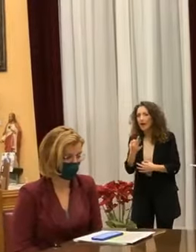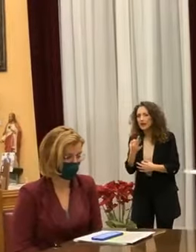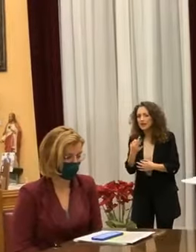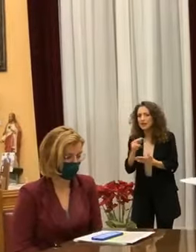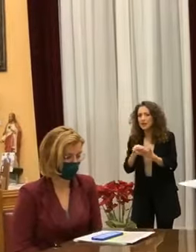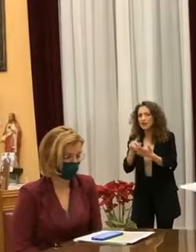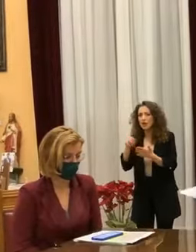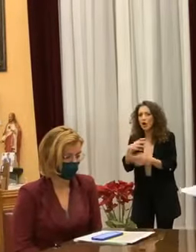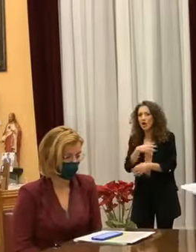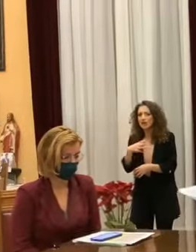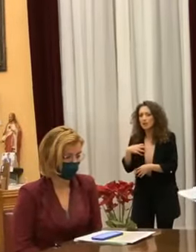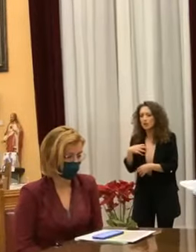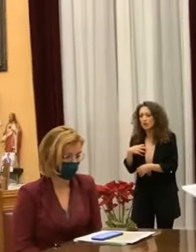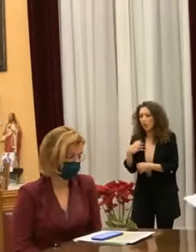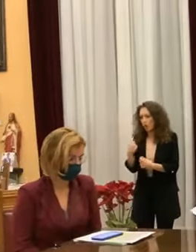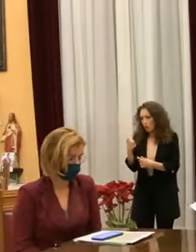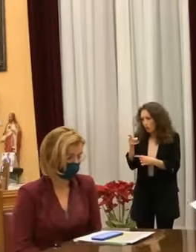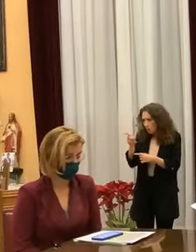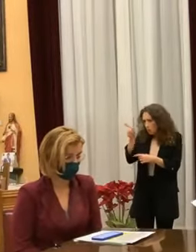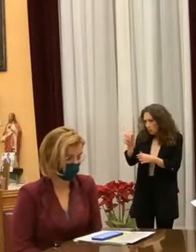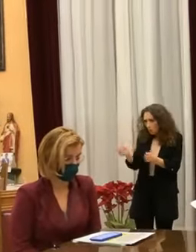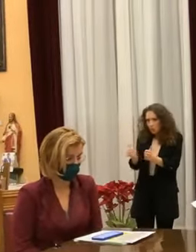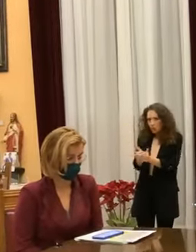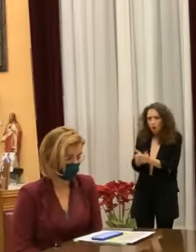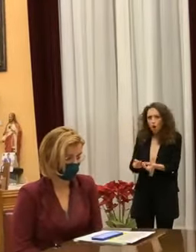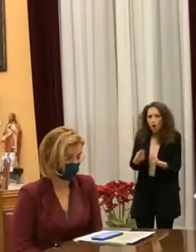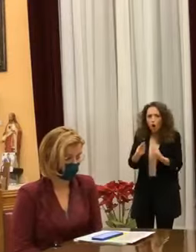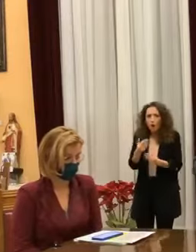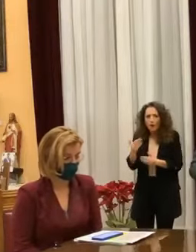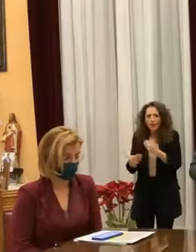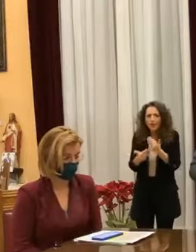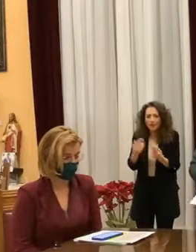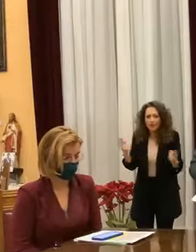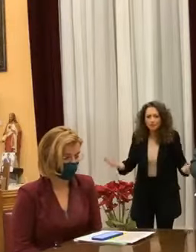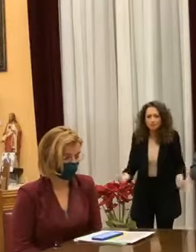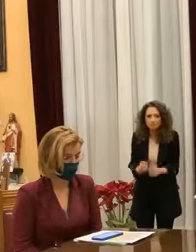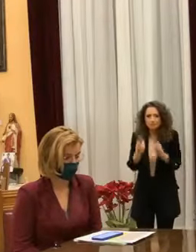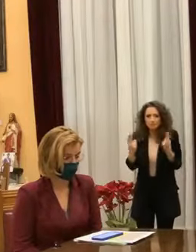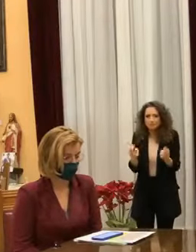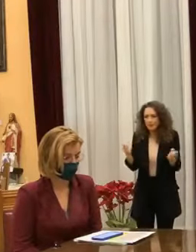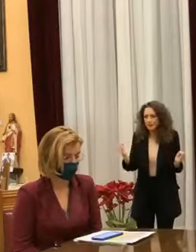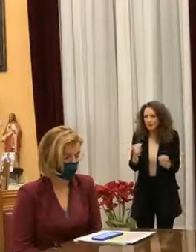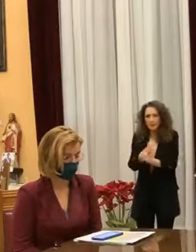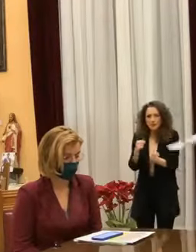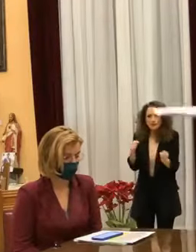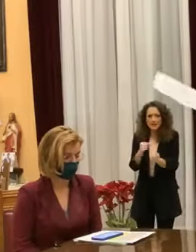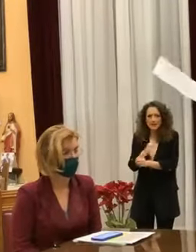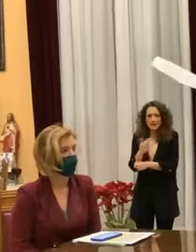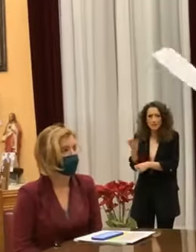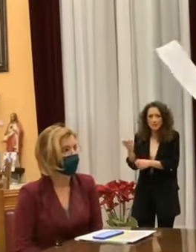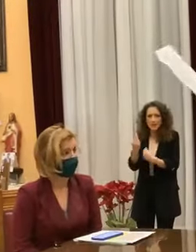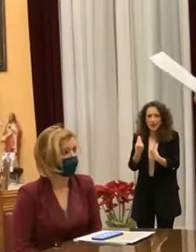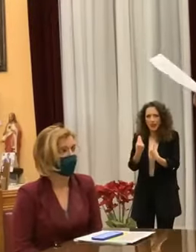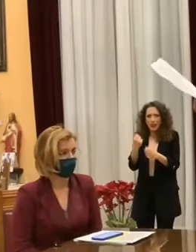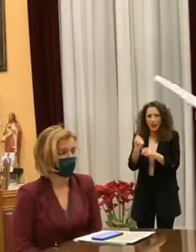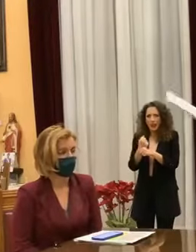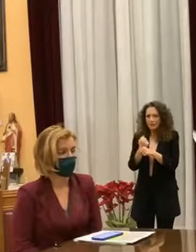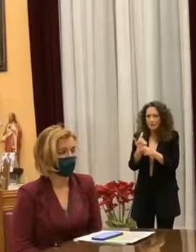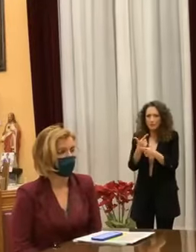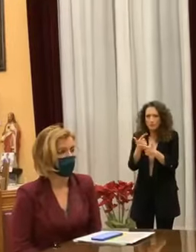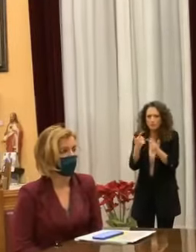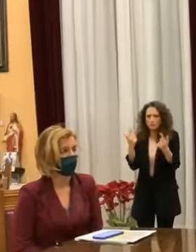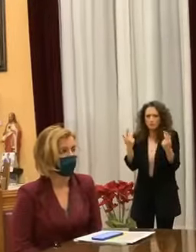con questo non si può andare avanti, ve lo dico io ora, lo sapevo che già aveva scritto questo e qui lo dice,